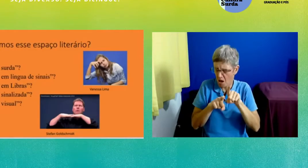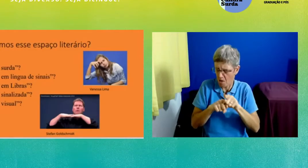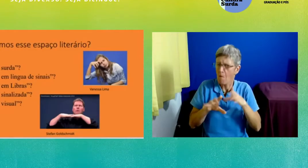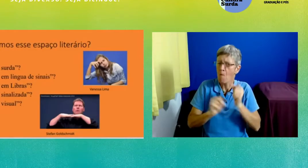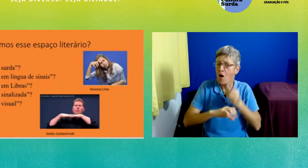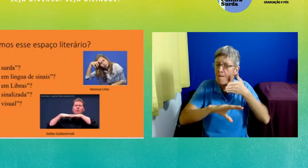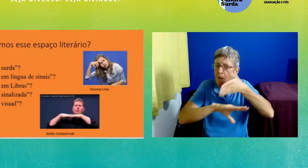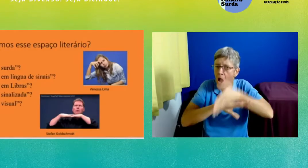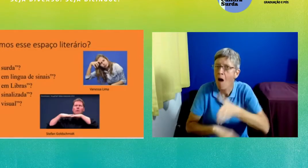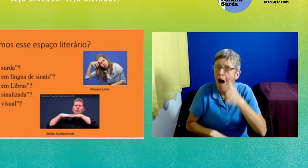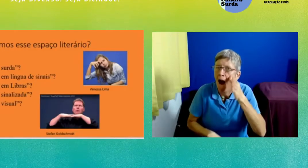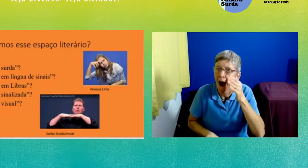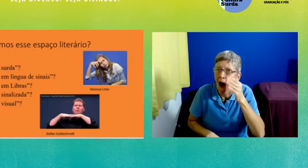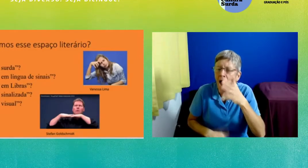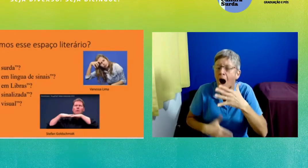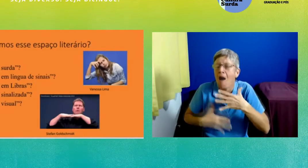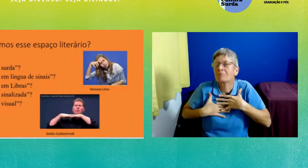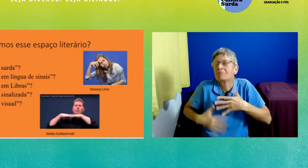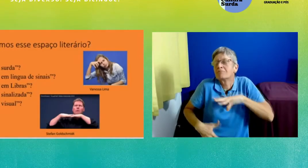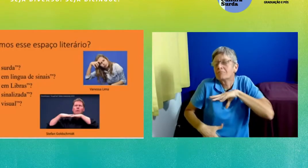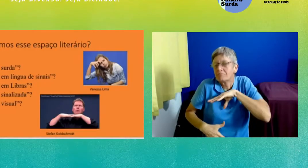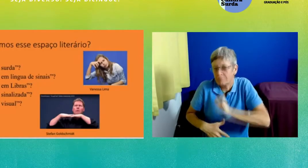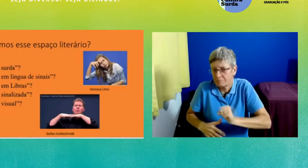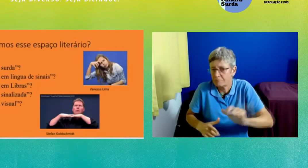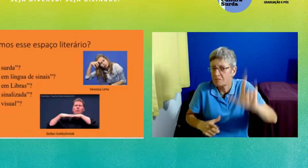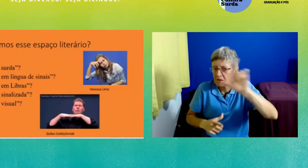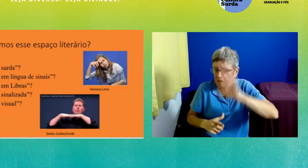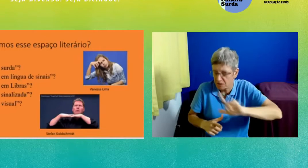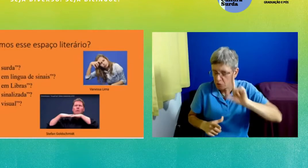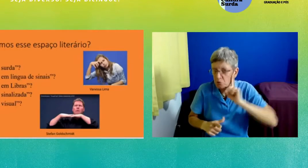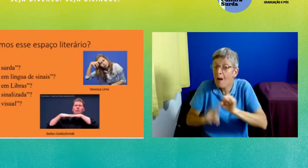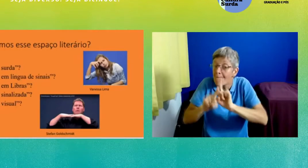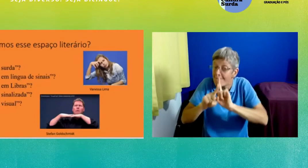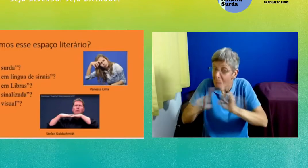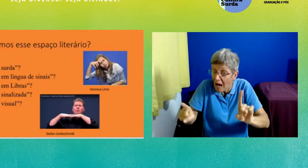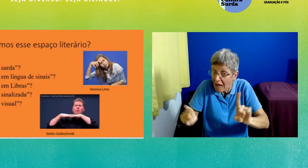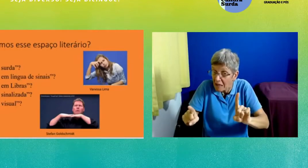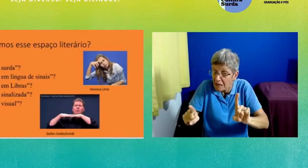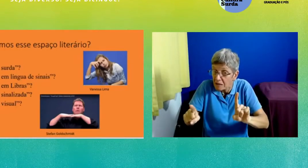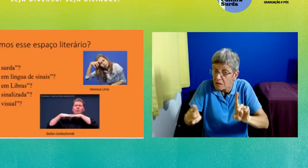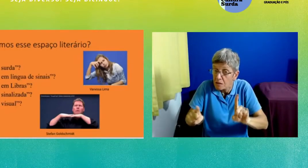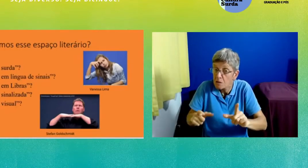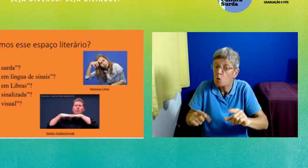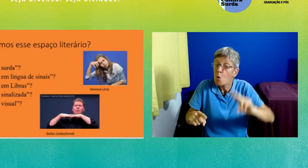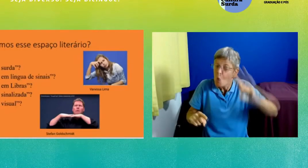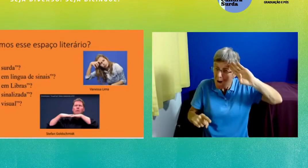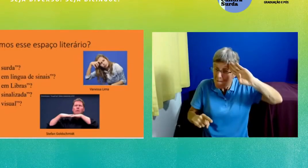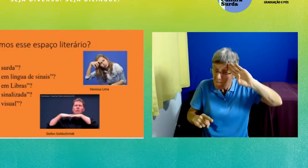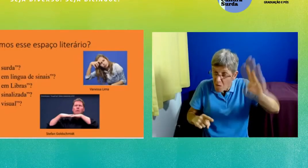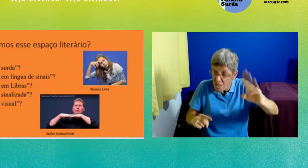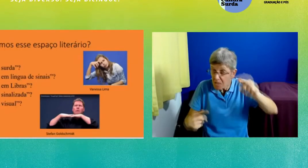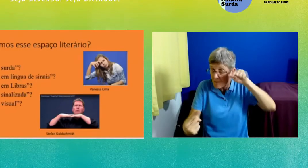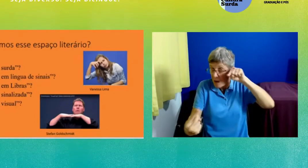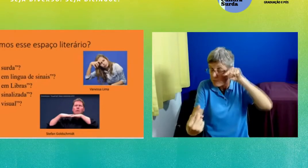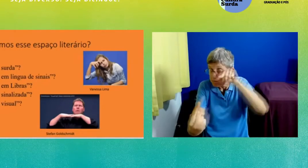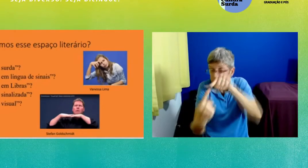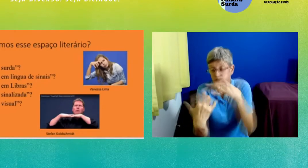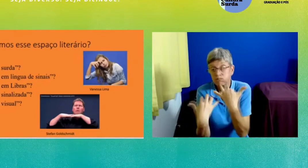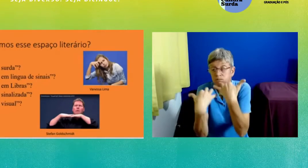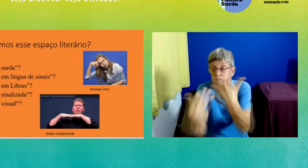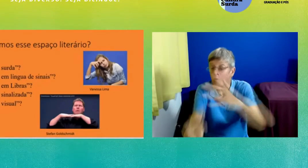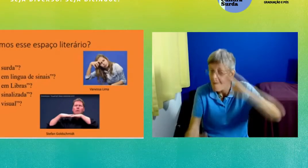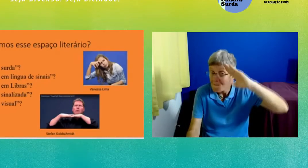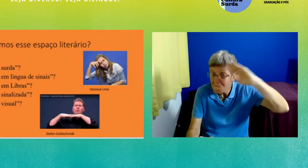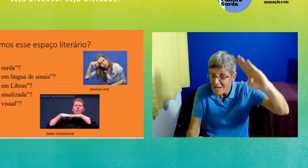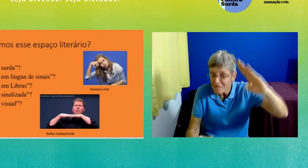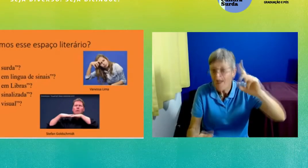o ouvinte também, ele pode participar e sentir prazer nessa literatura. Mas